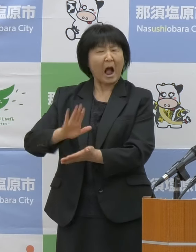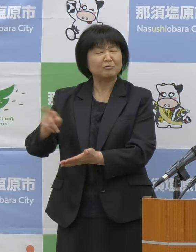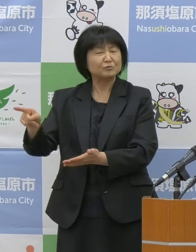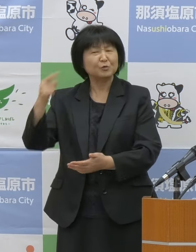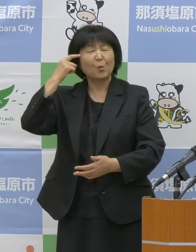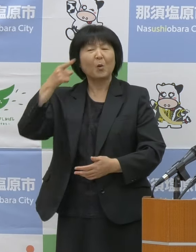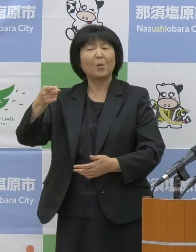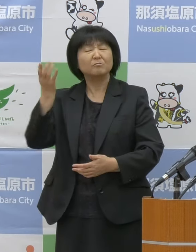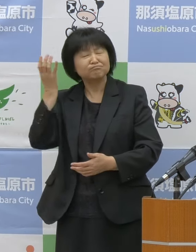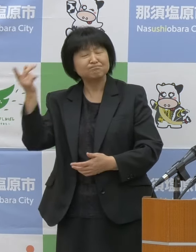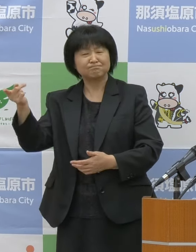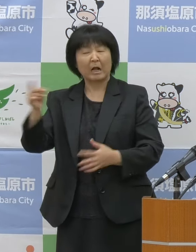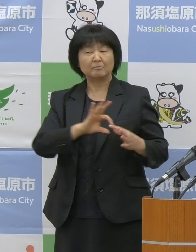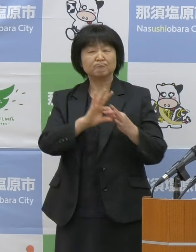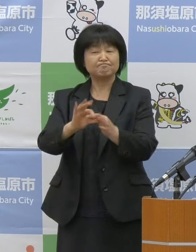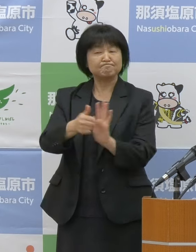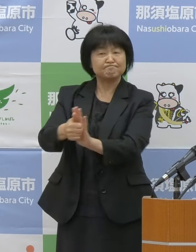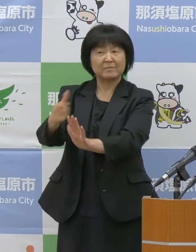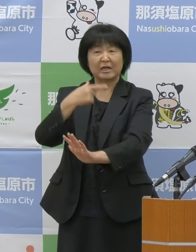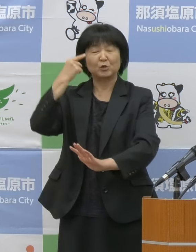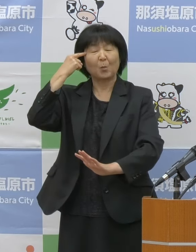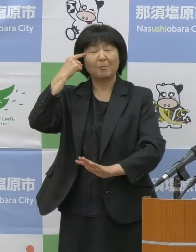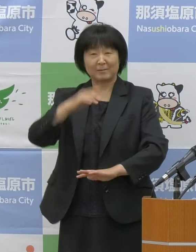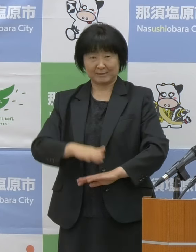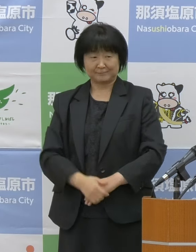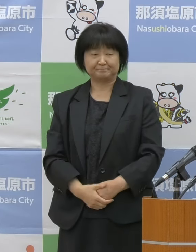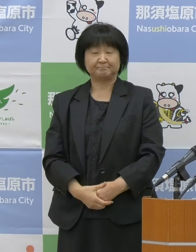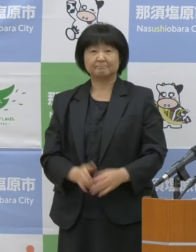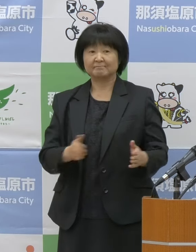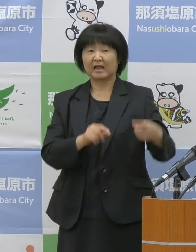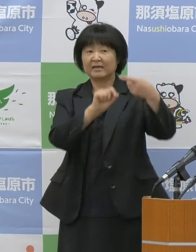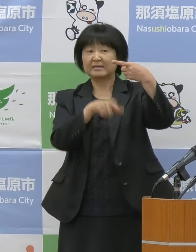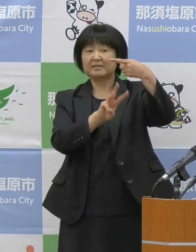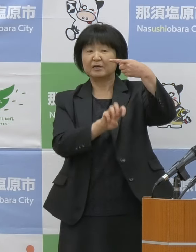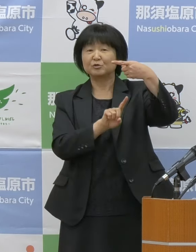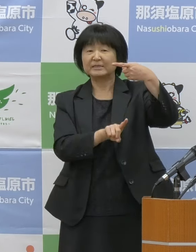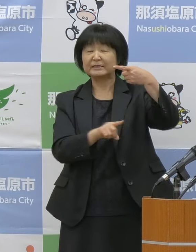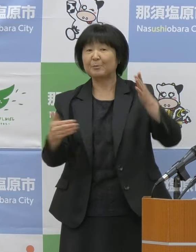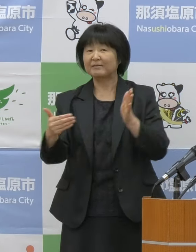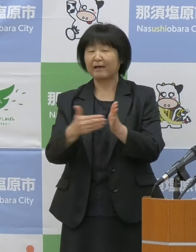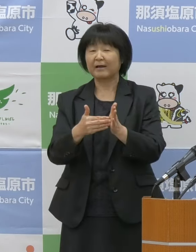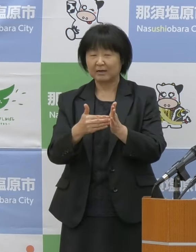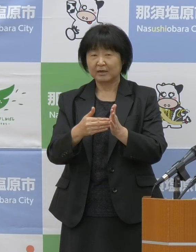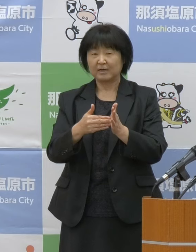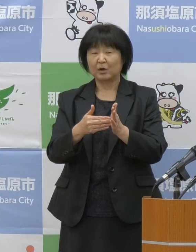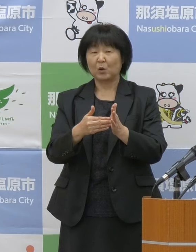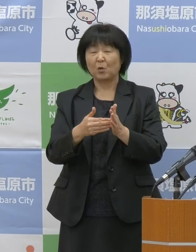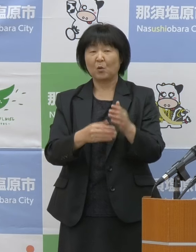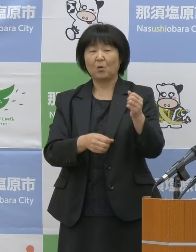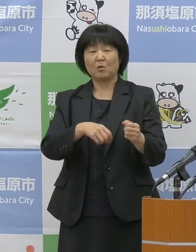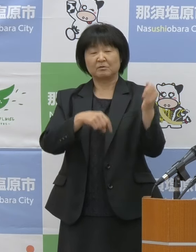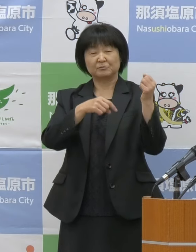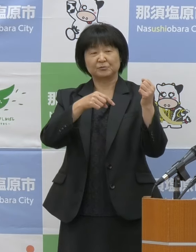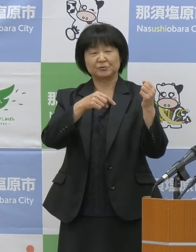らについては引き続き行ってまいりたいと考えております。なお1月31日まで本庁舎、西那